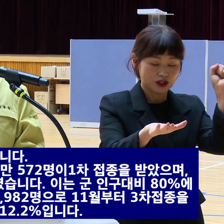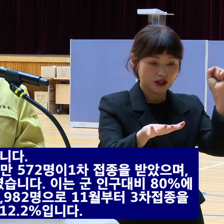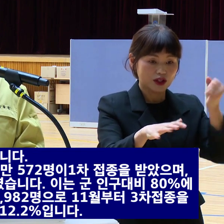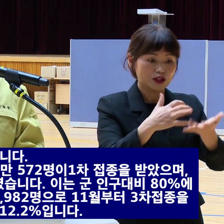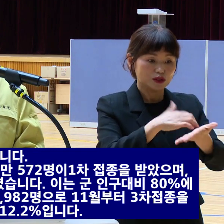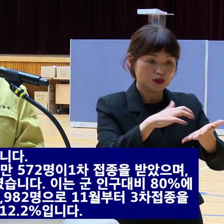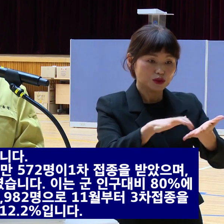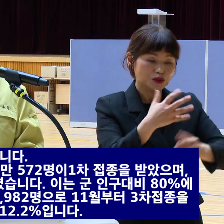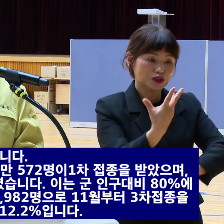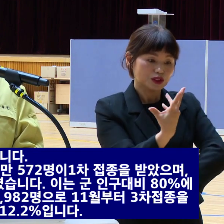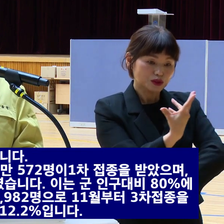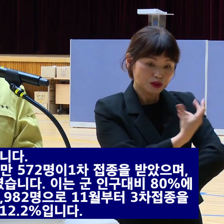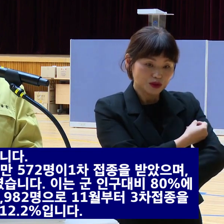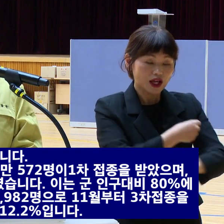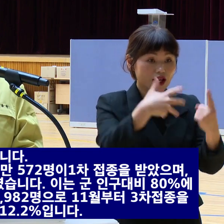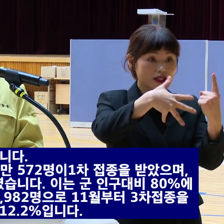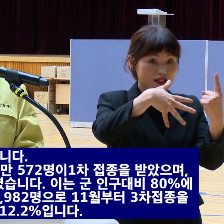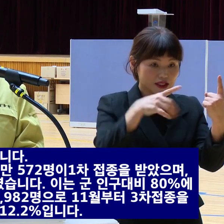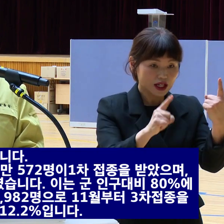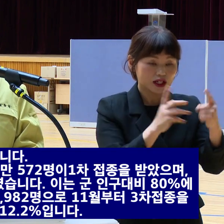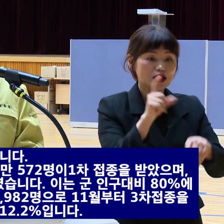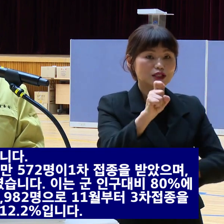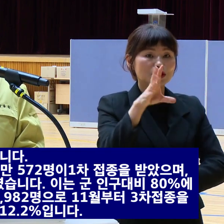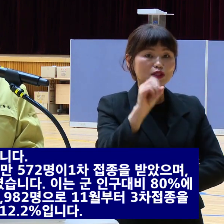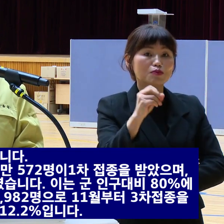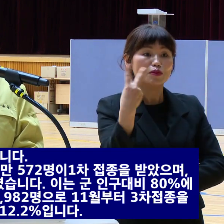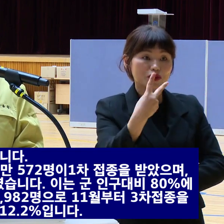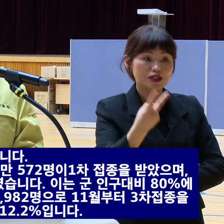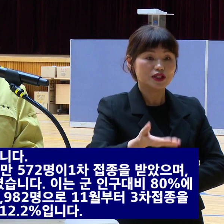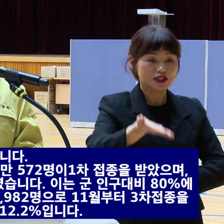10만 572명이 1차 접종을 받았으며 이 중